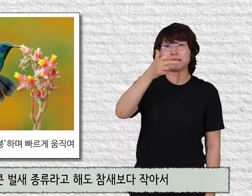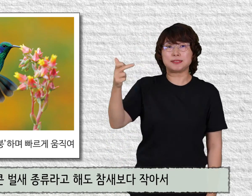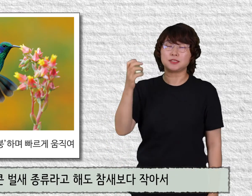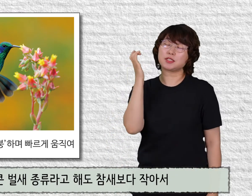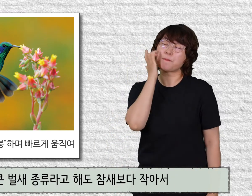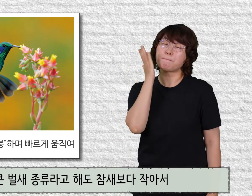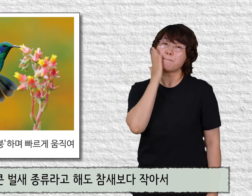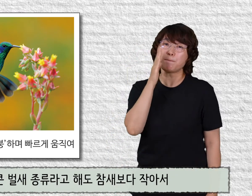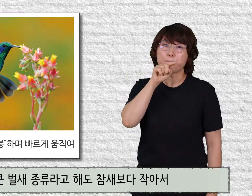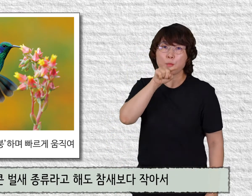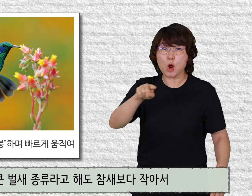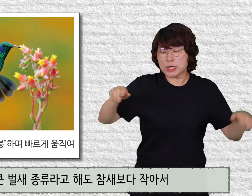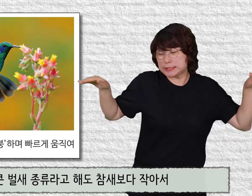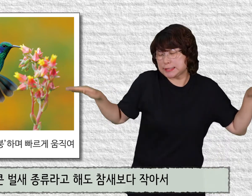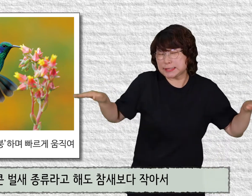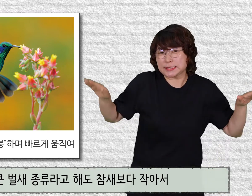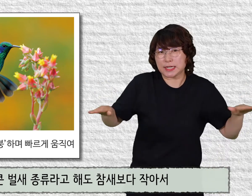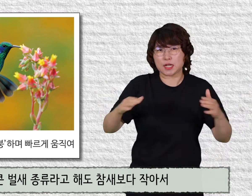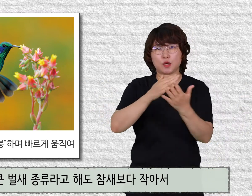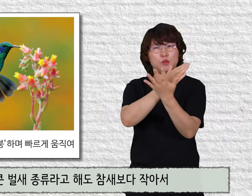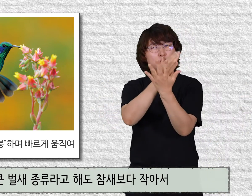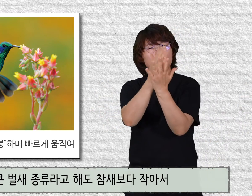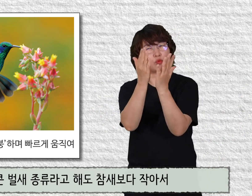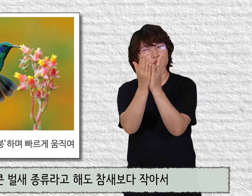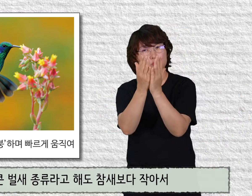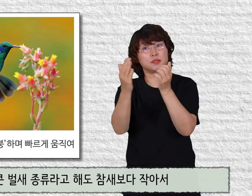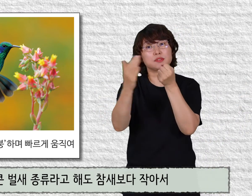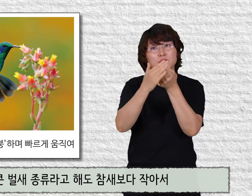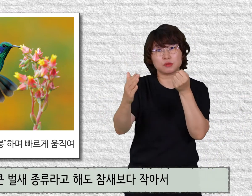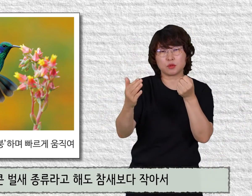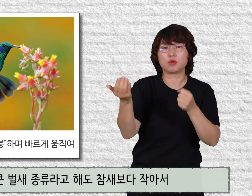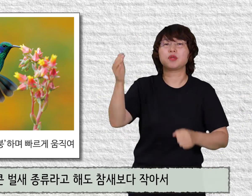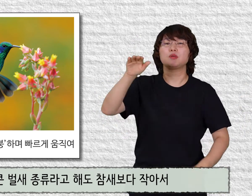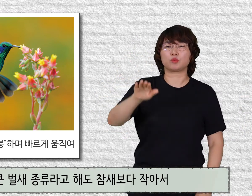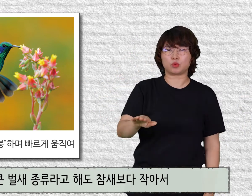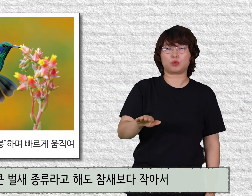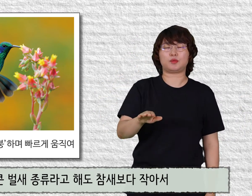가장 큰 벌새 종류라고 해도 참새보다 작아서